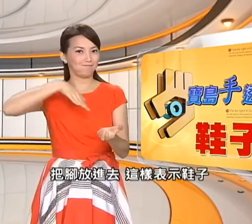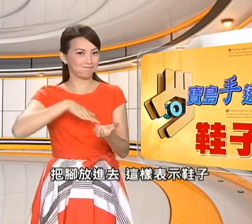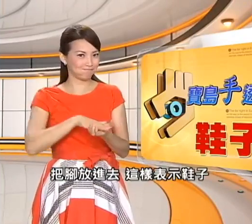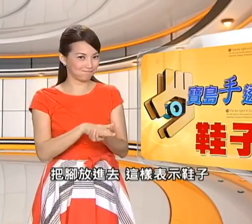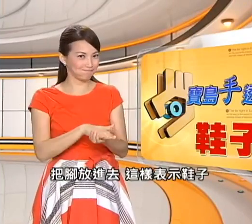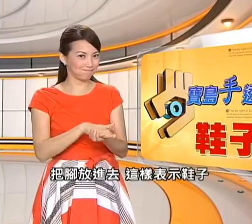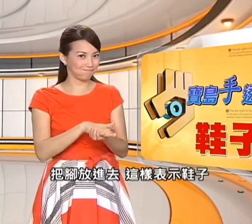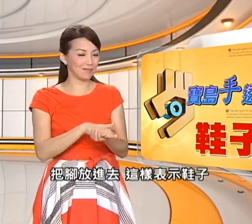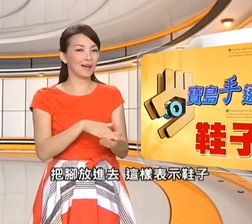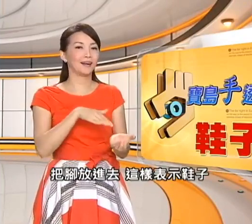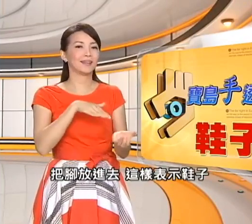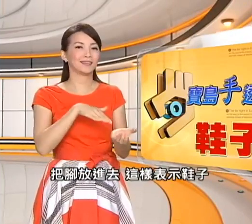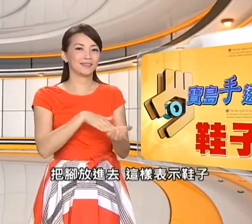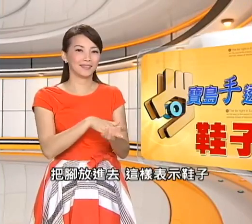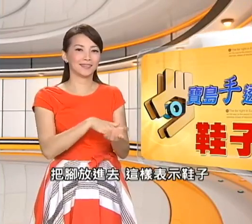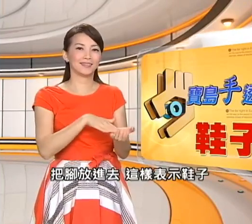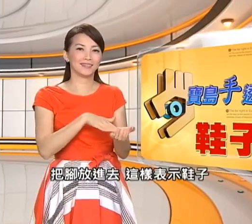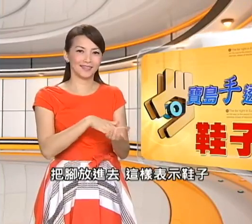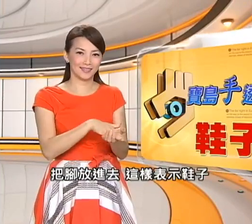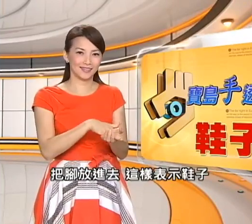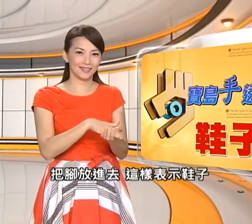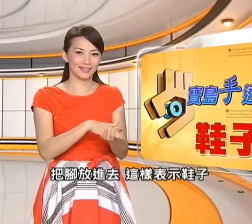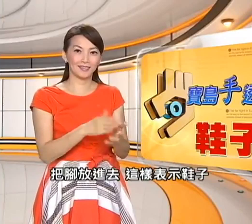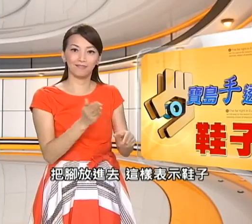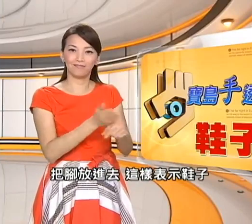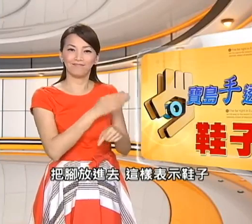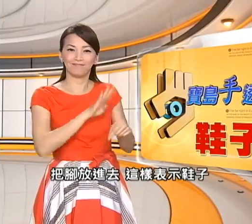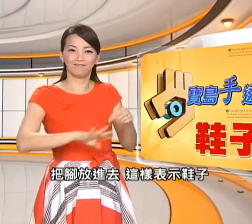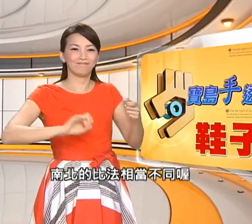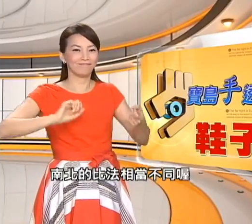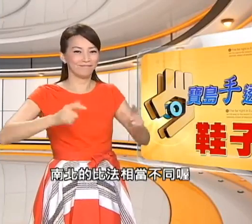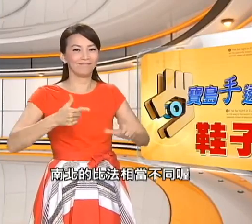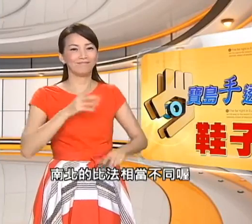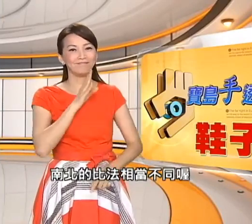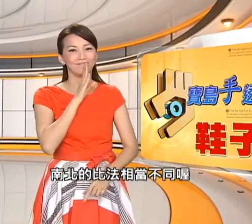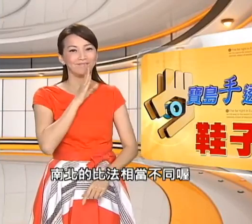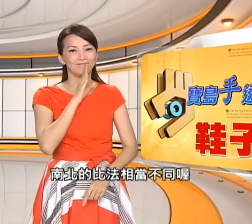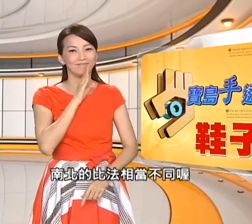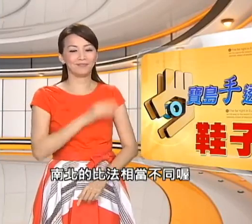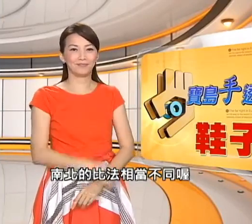这样表示鞋子。南北的笔法相当不同哦。